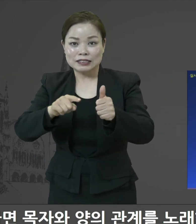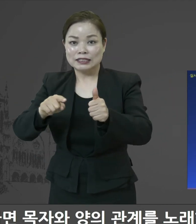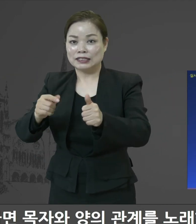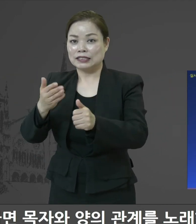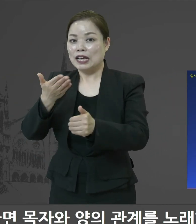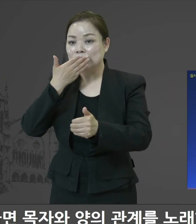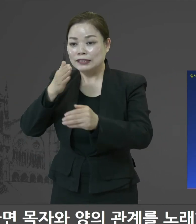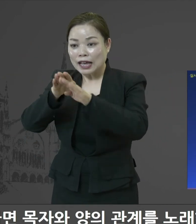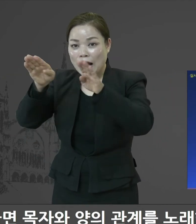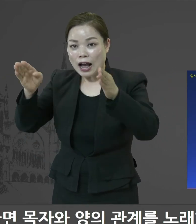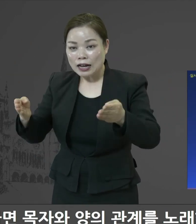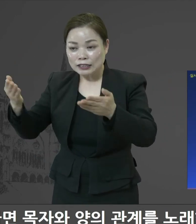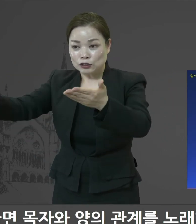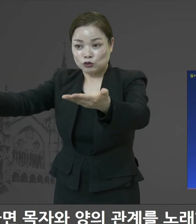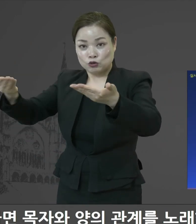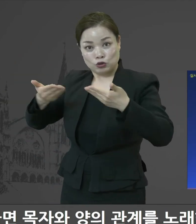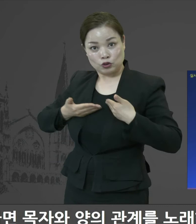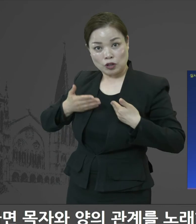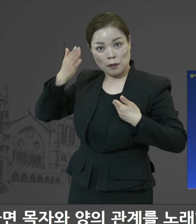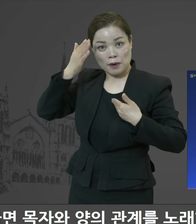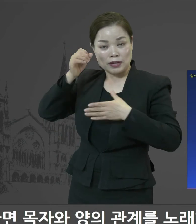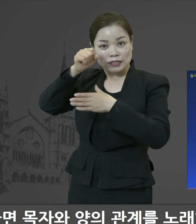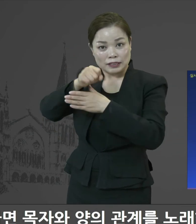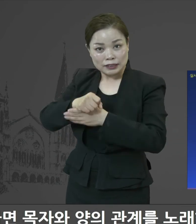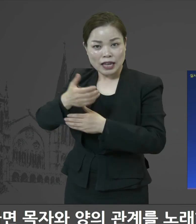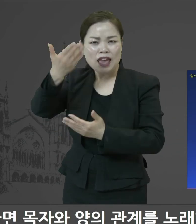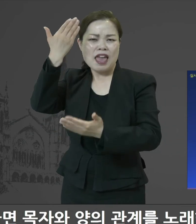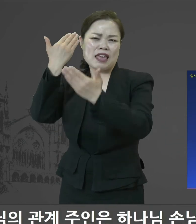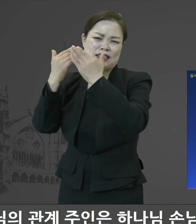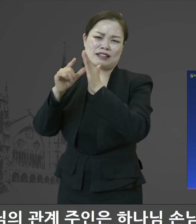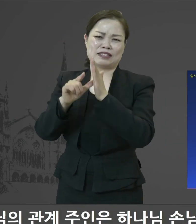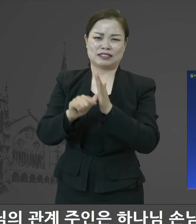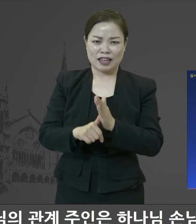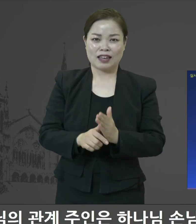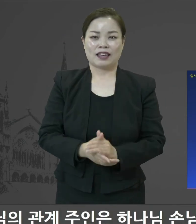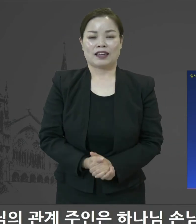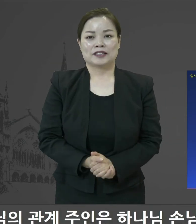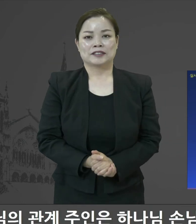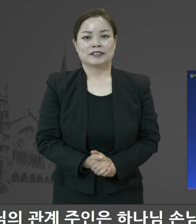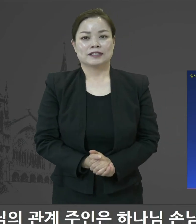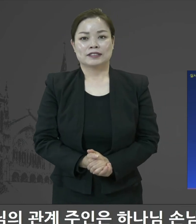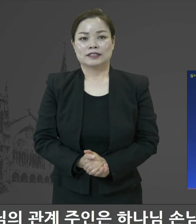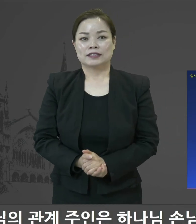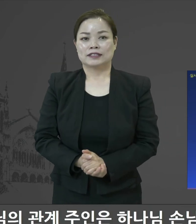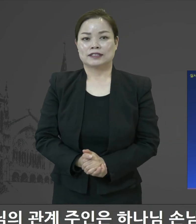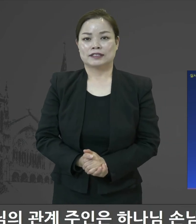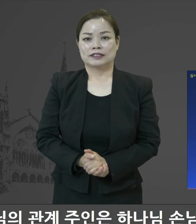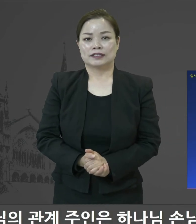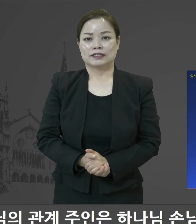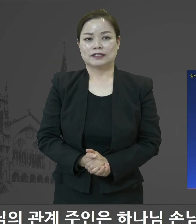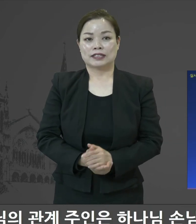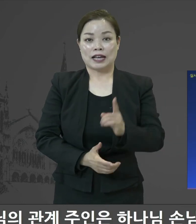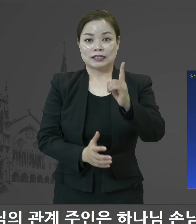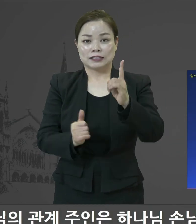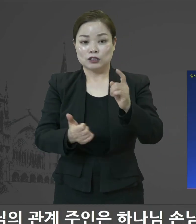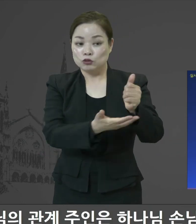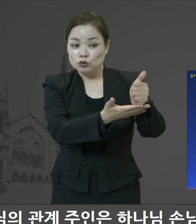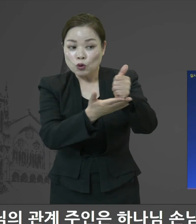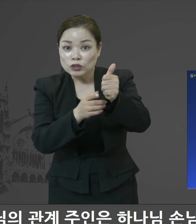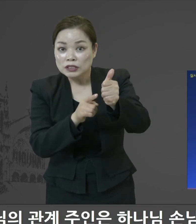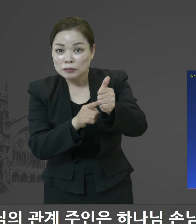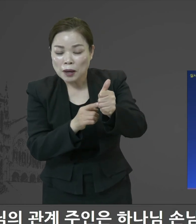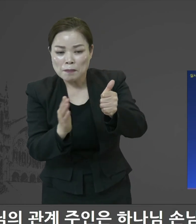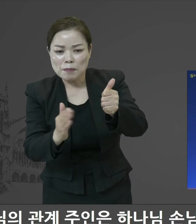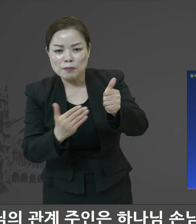차려주시고 머리에 기름을 부어주십니다. 고대 근동사회에서 한 사람이